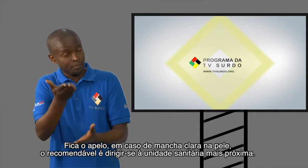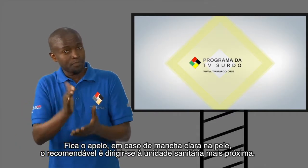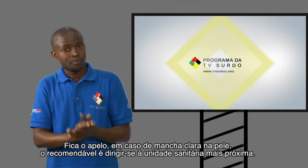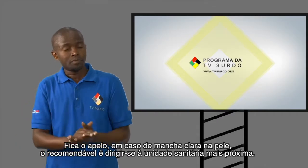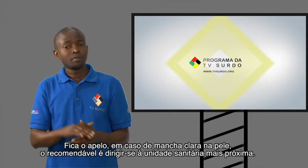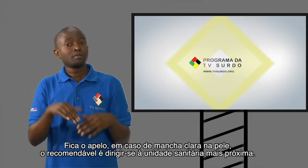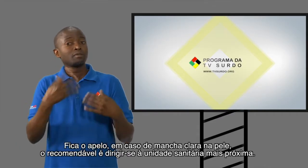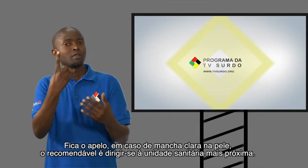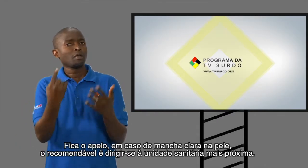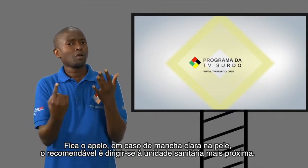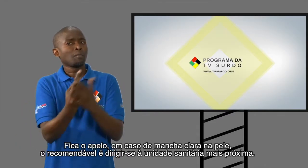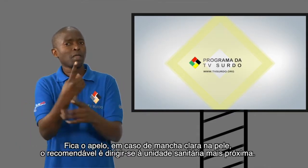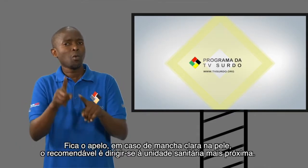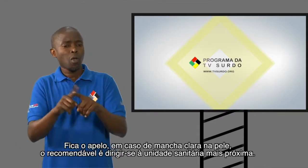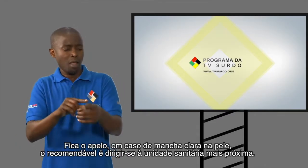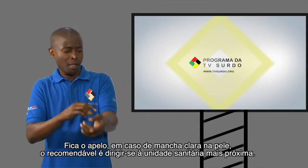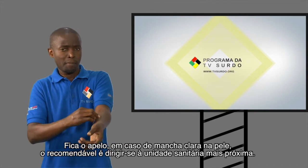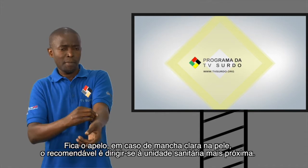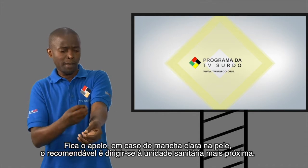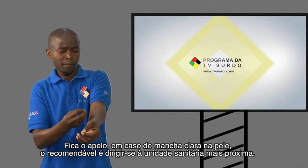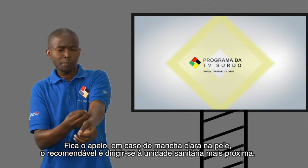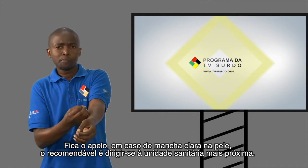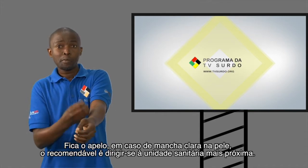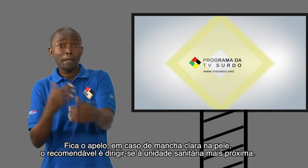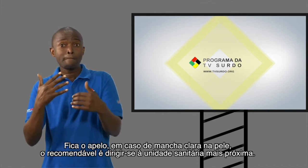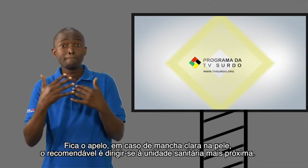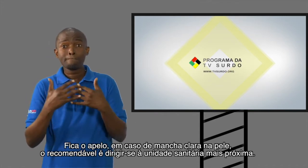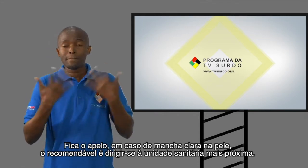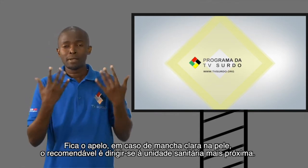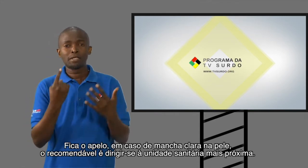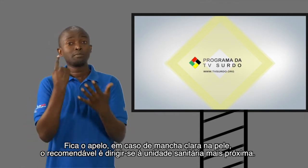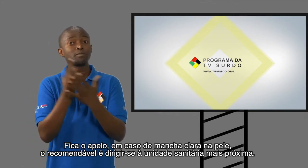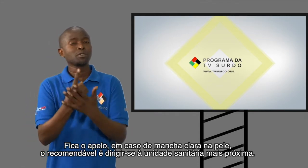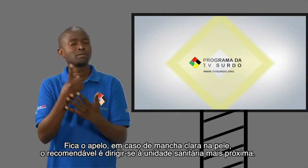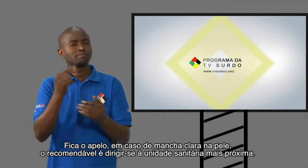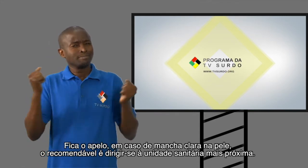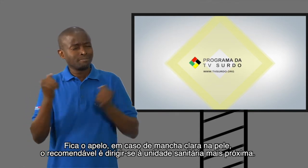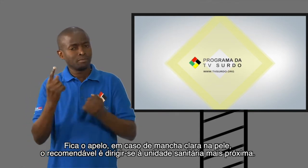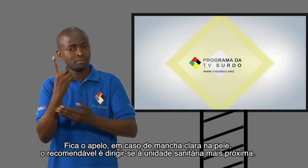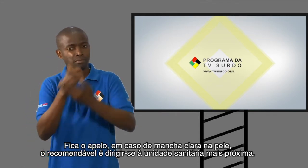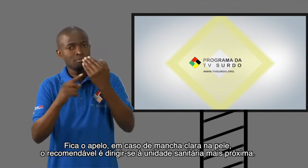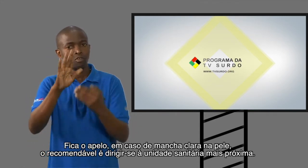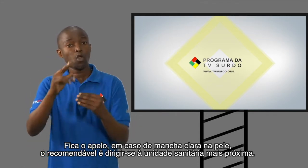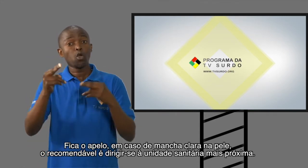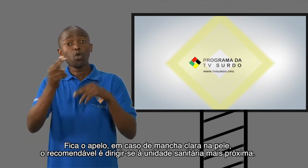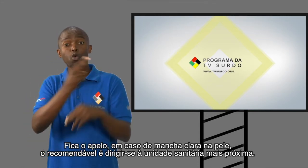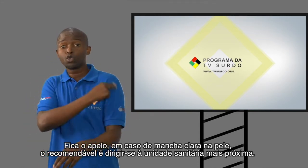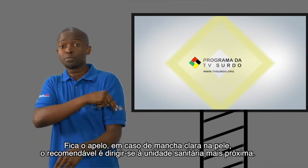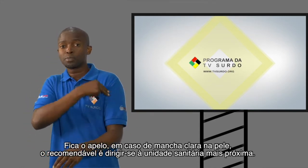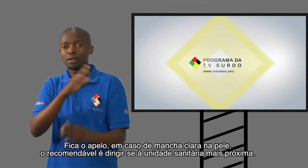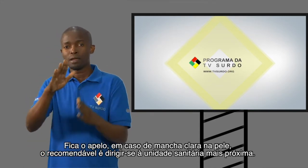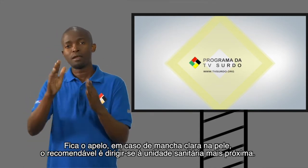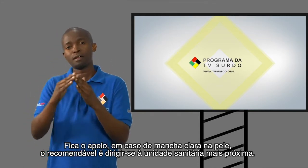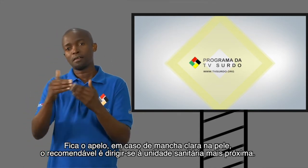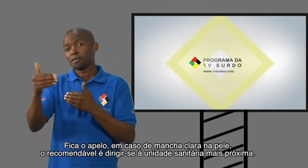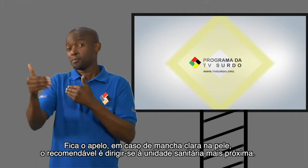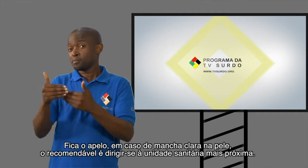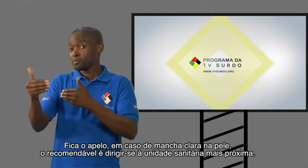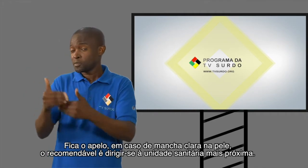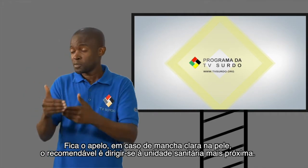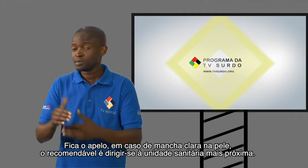Fica o apelo. Em caso de mancha clara na pele, o recomendável é dirigir-se a uma unidade sanitária